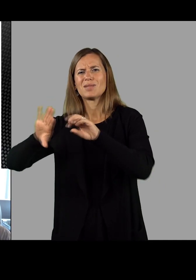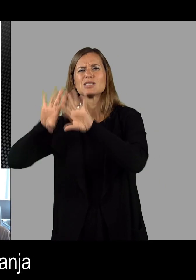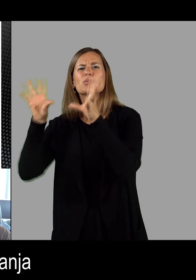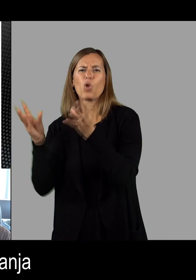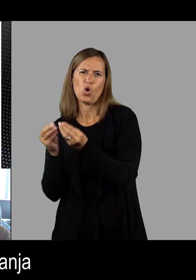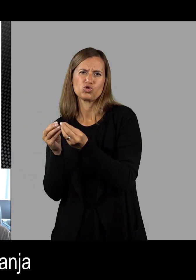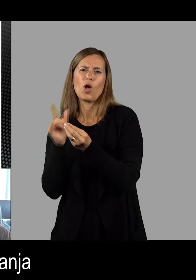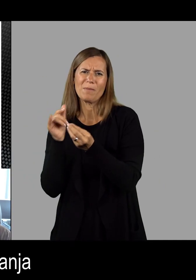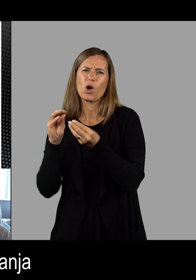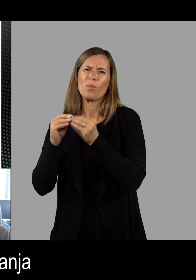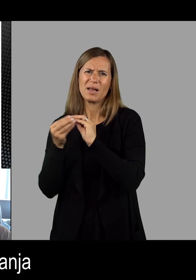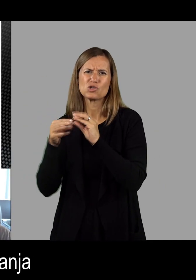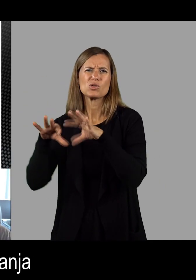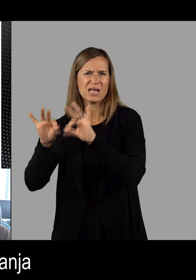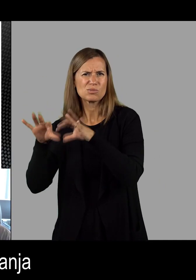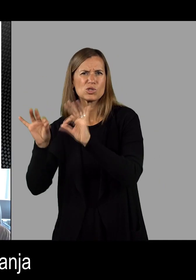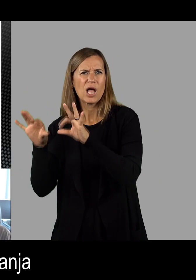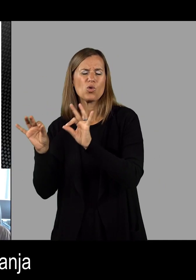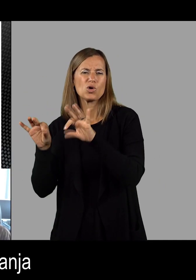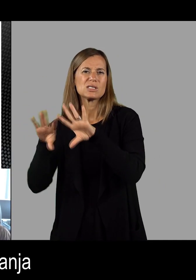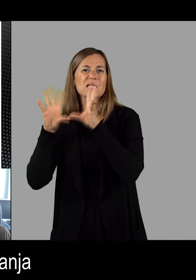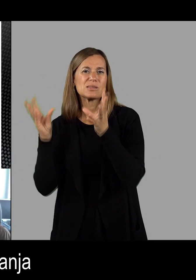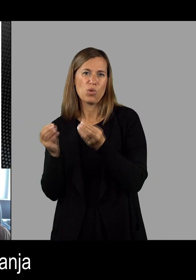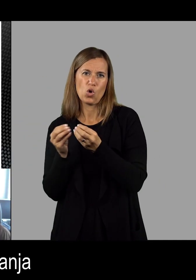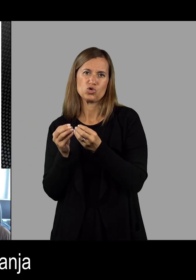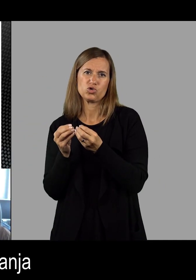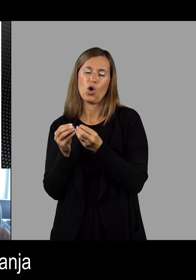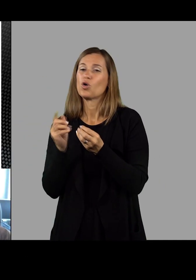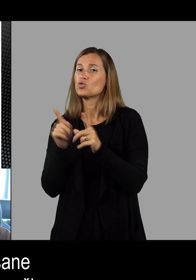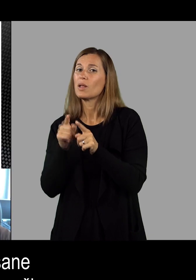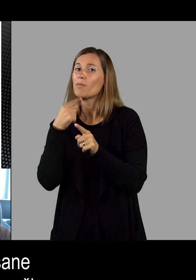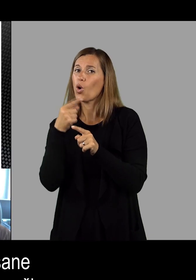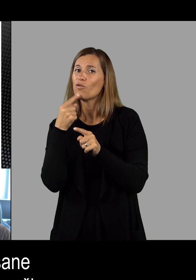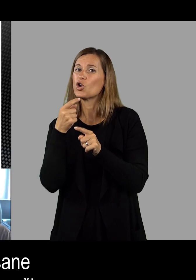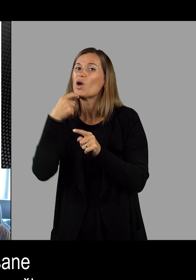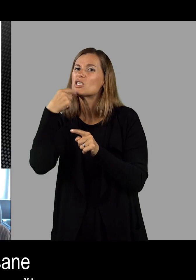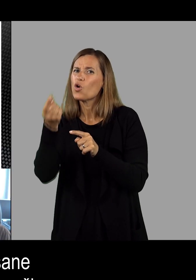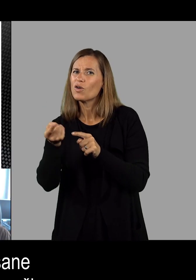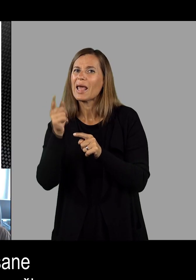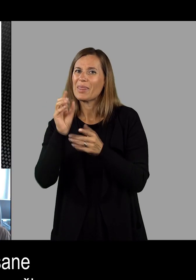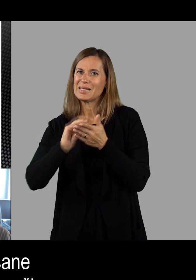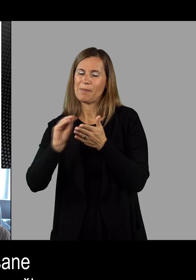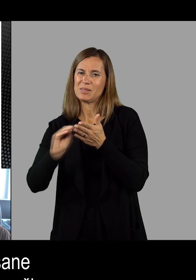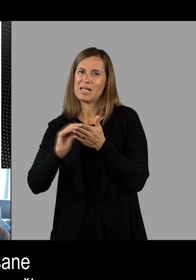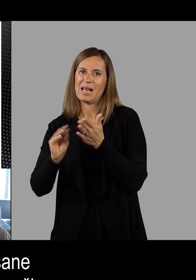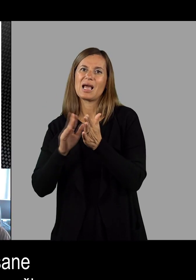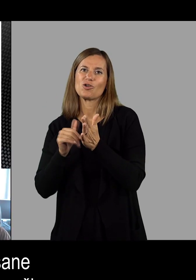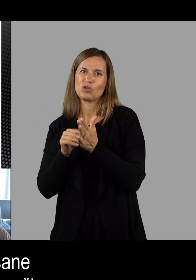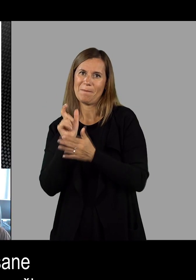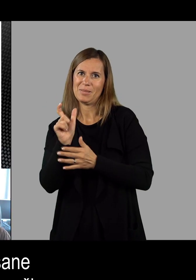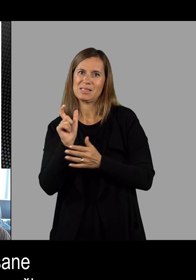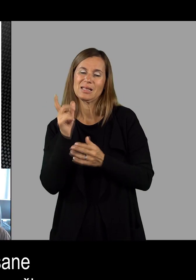izjemno perpleksnostjo razpoznava na splošno celo pogovorno izgovorjene, kakšne zapisane, kakšne besede in